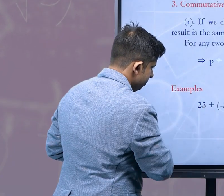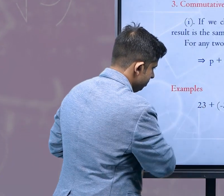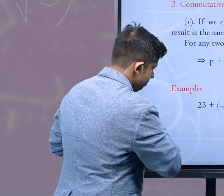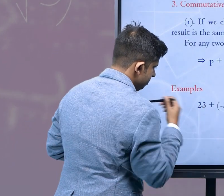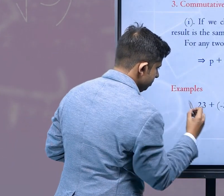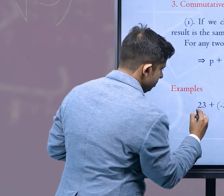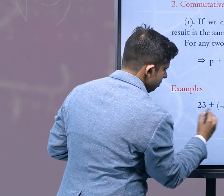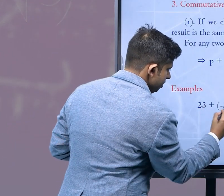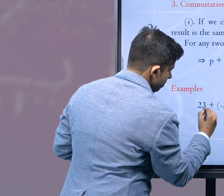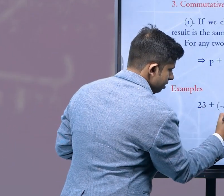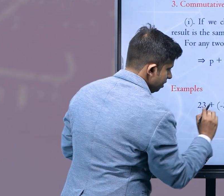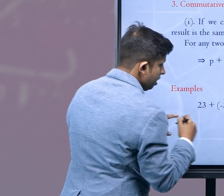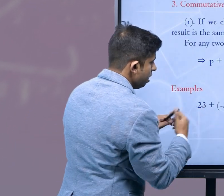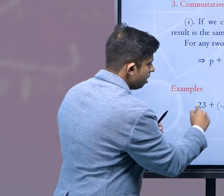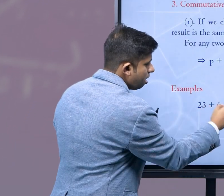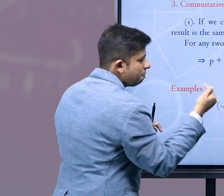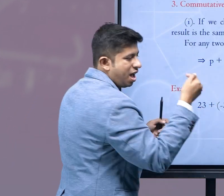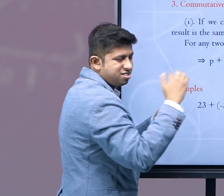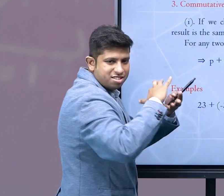in brackets is equals to minus 7.